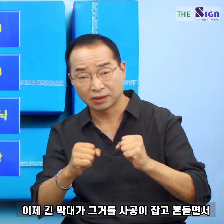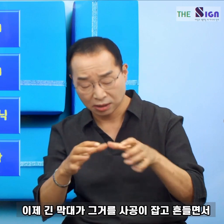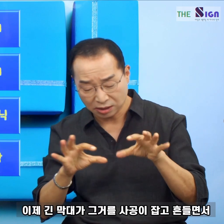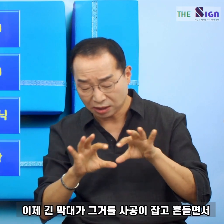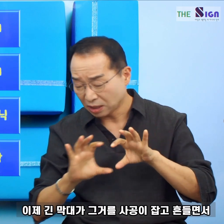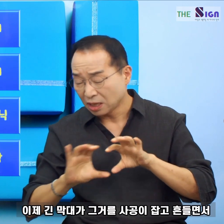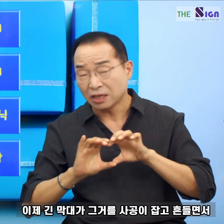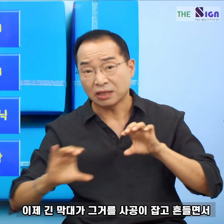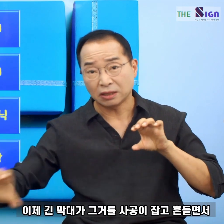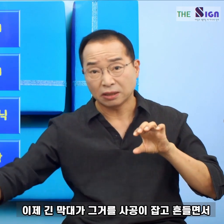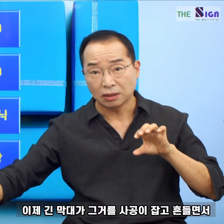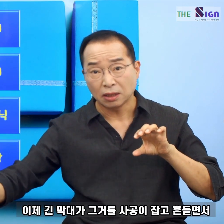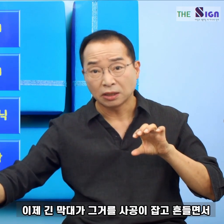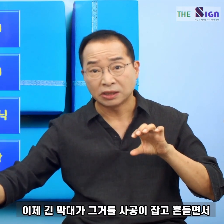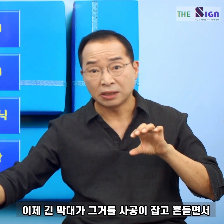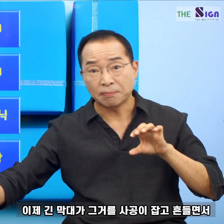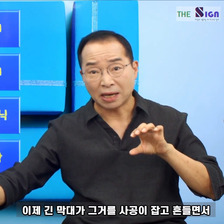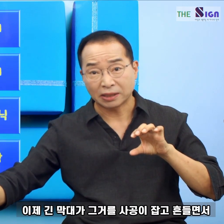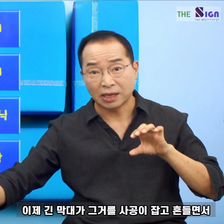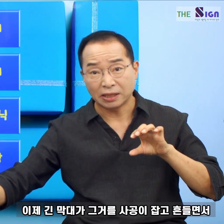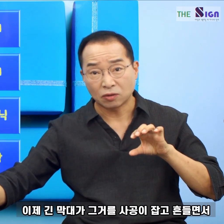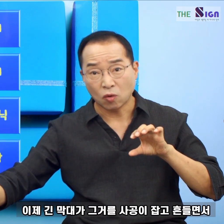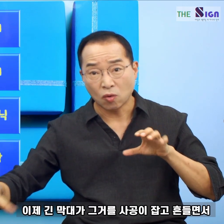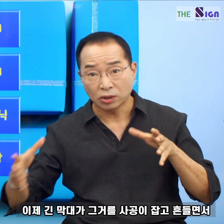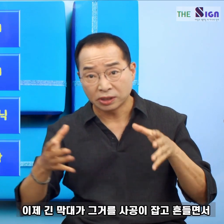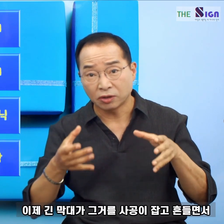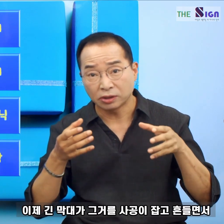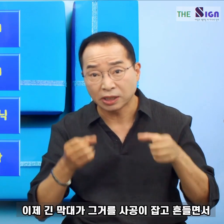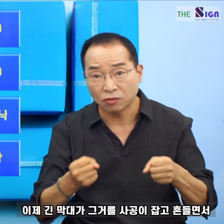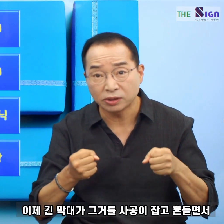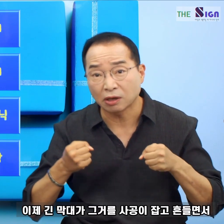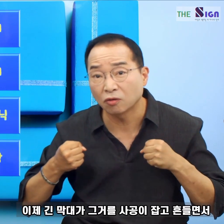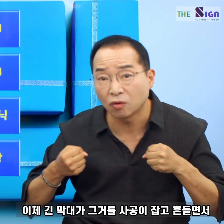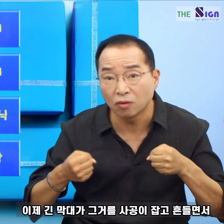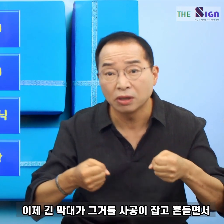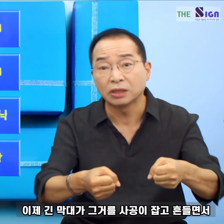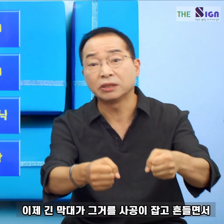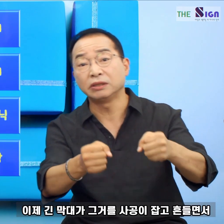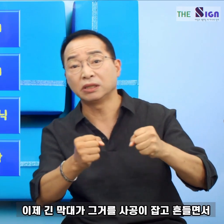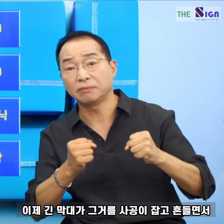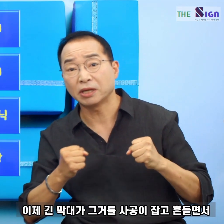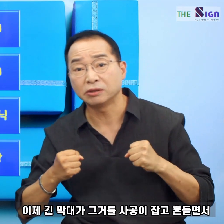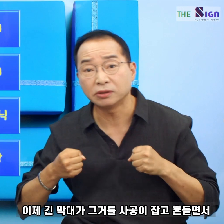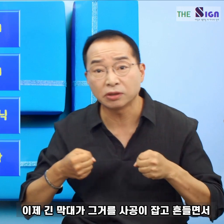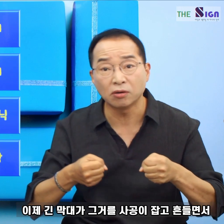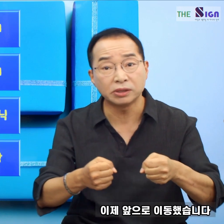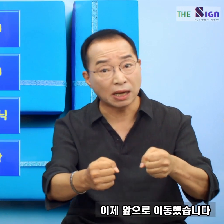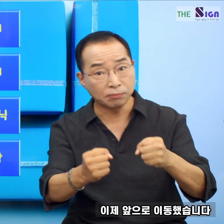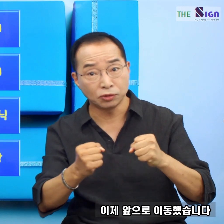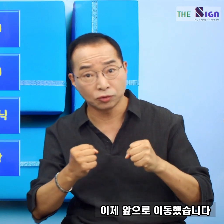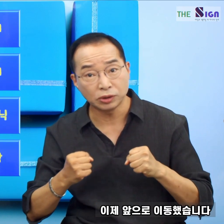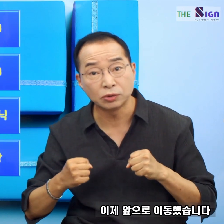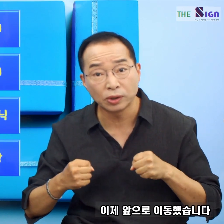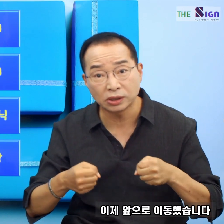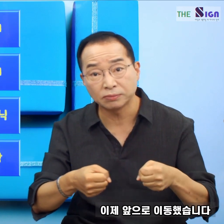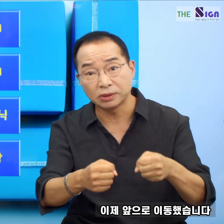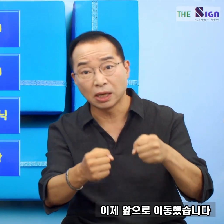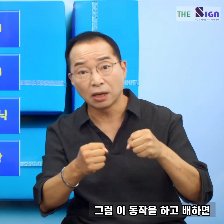그러니까 이제 긴 막대가 있고 그거를 사공이 잡고 흔들면서 이제 앞으로 이동했습니다. 그럼